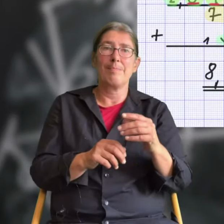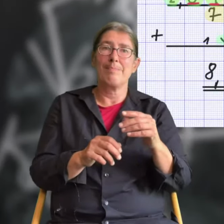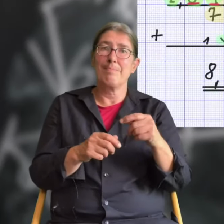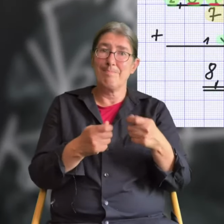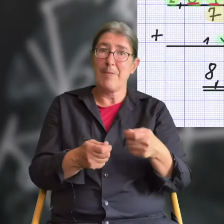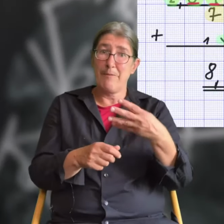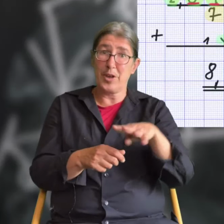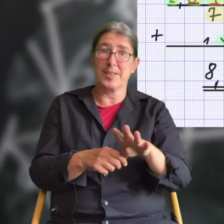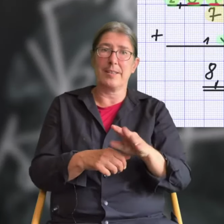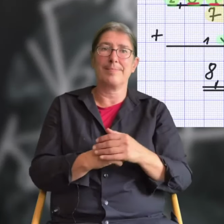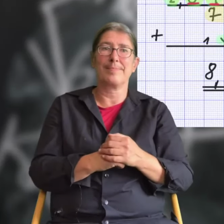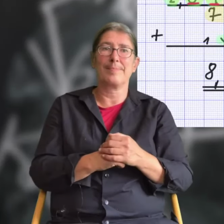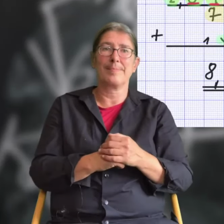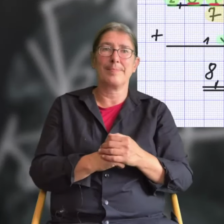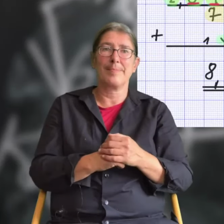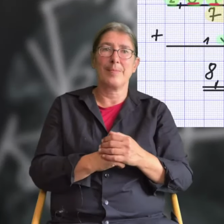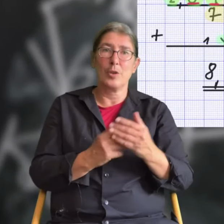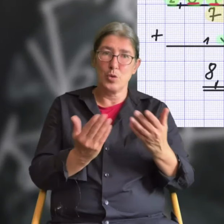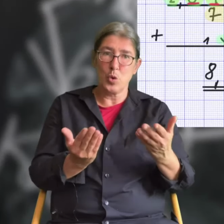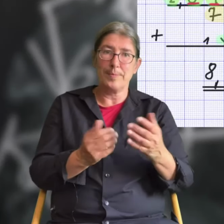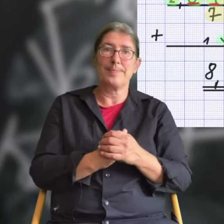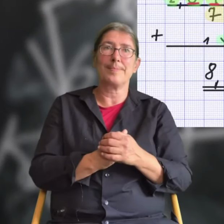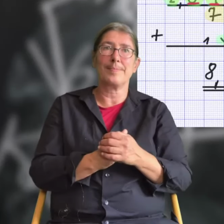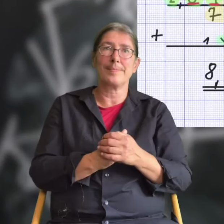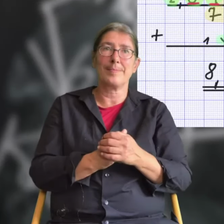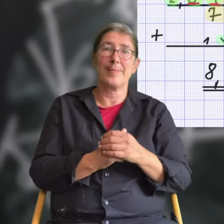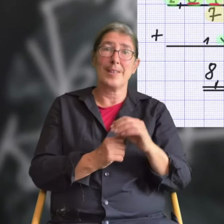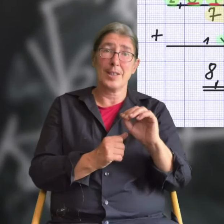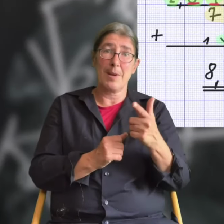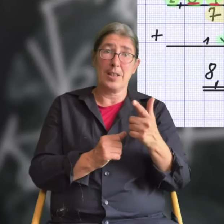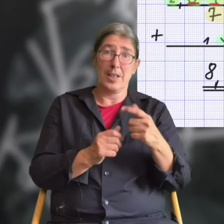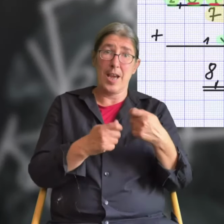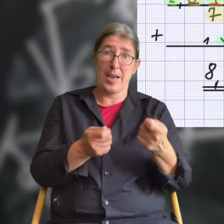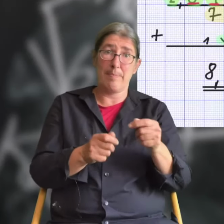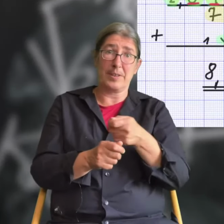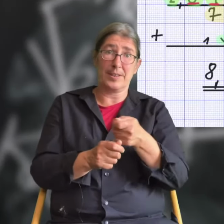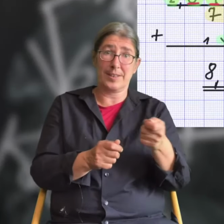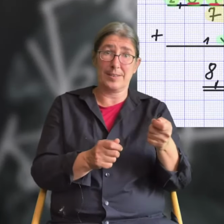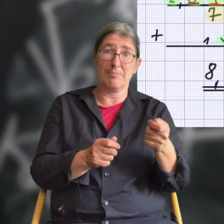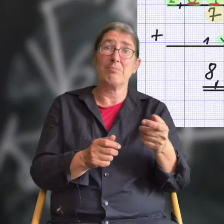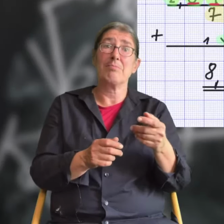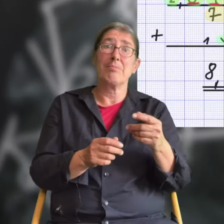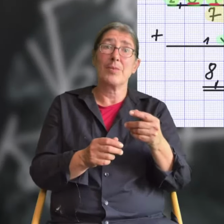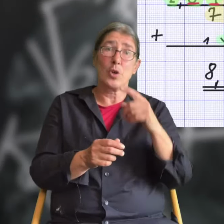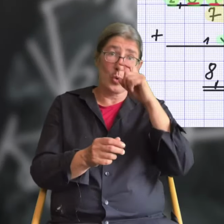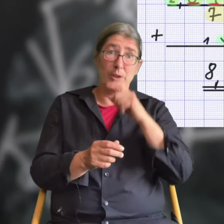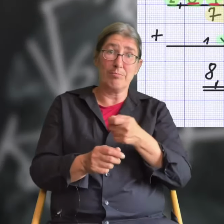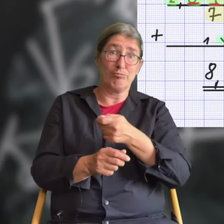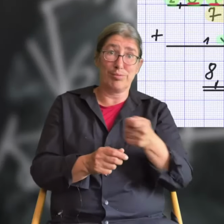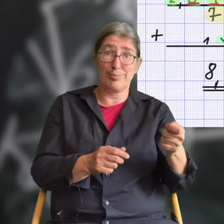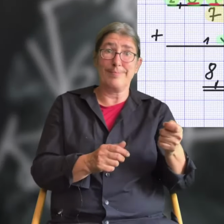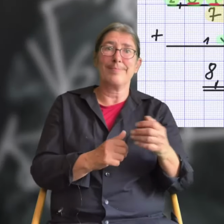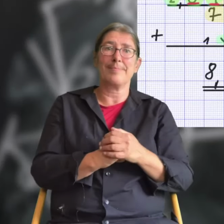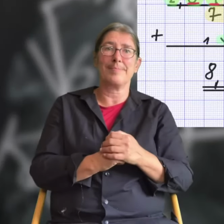das sind dann 14. So, das ist das zweite Ergebnis. Das markiere ich jetzt auch grün.